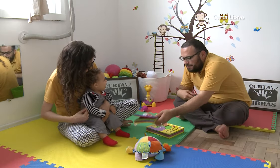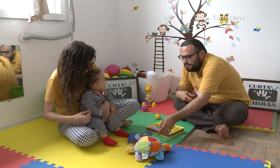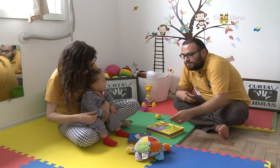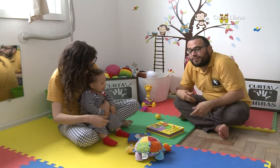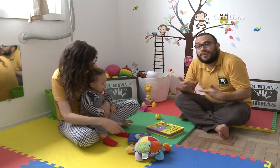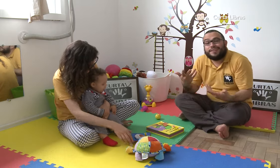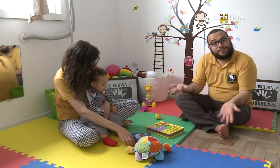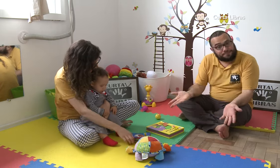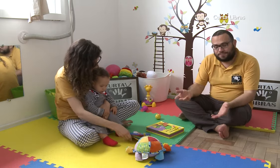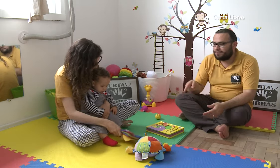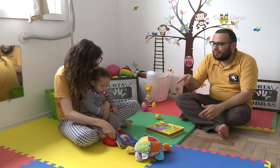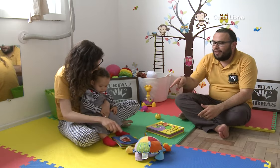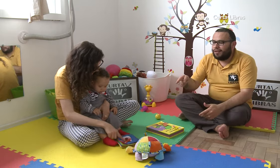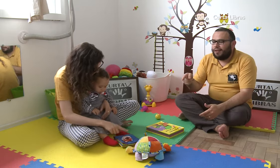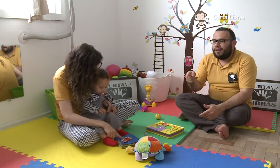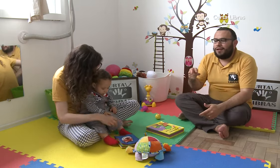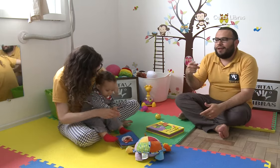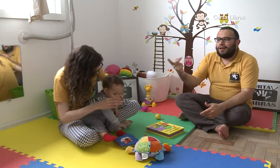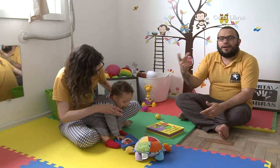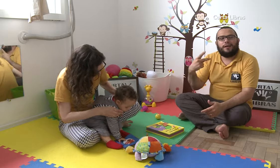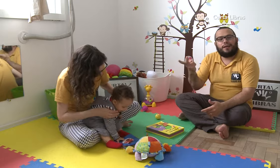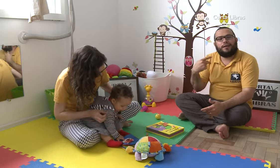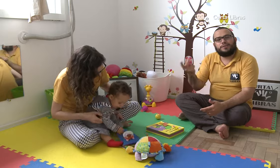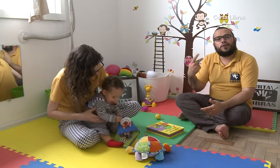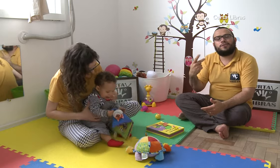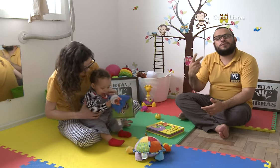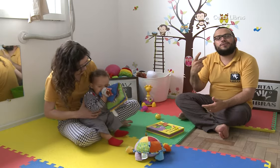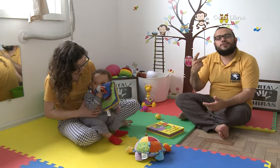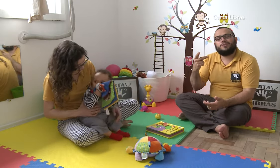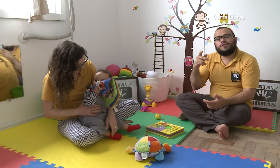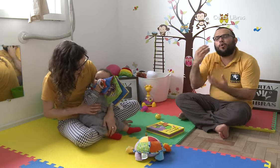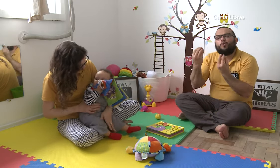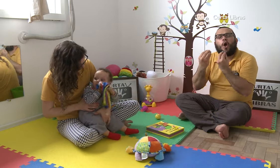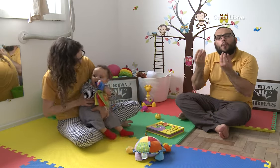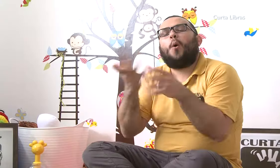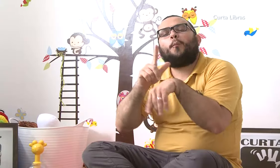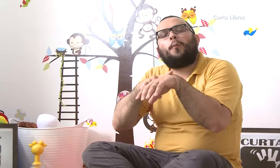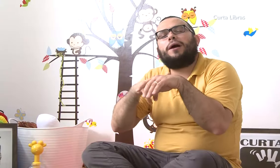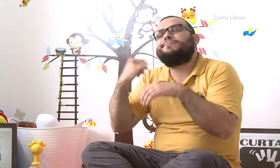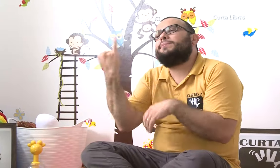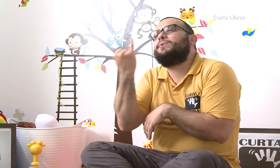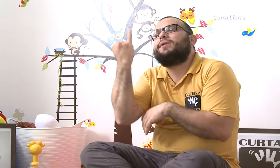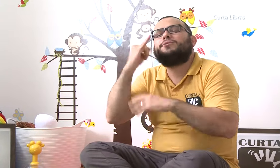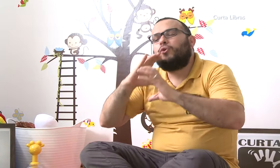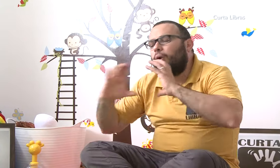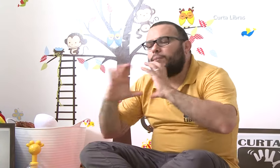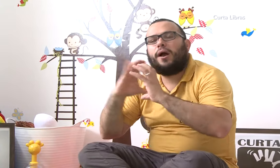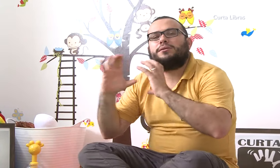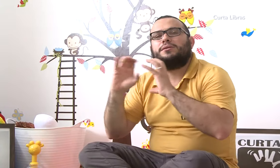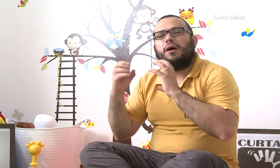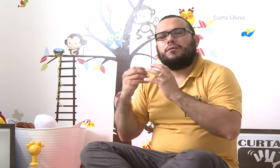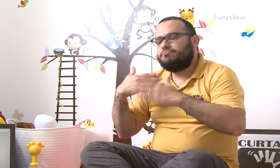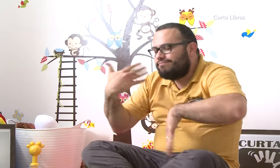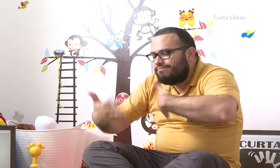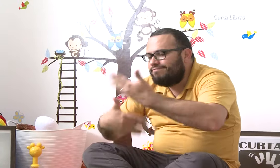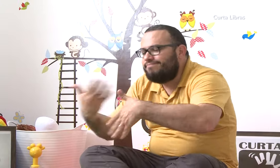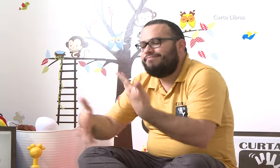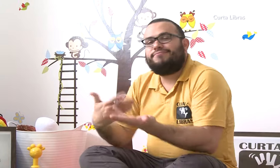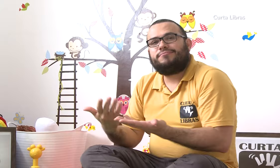Então, nós pensamos nesse momento importante, que é a comunicação com a criança no desenvolvimento dela. Em como se